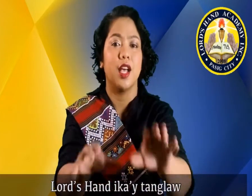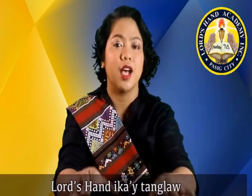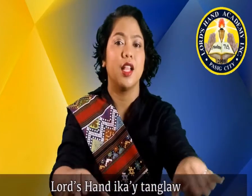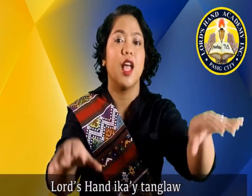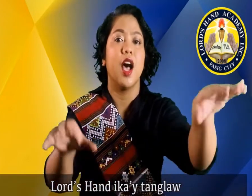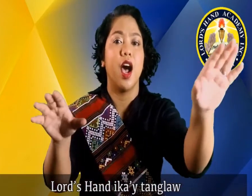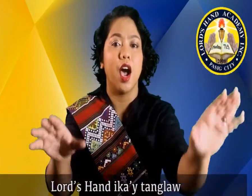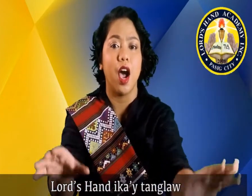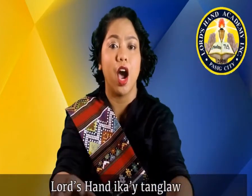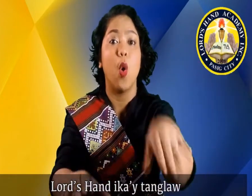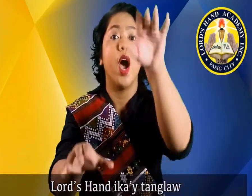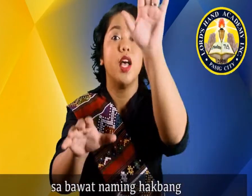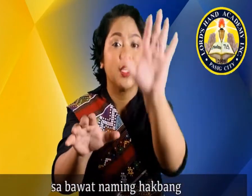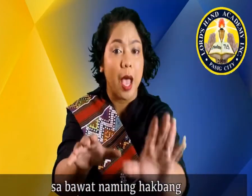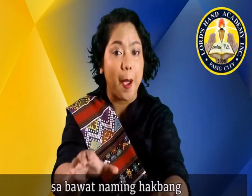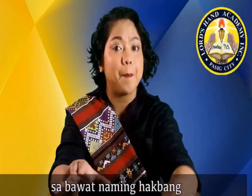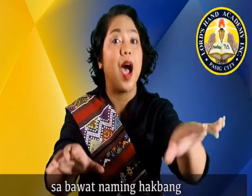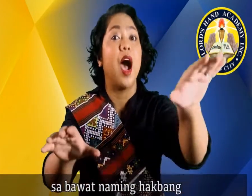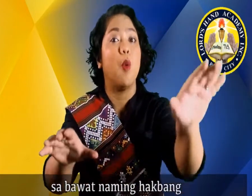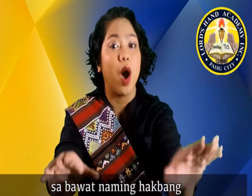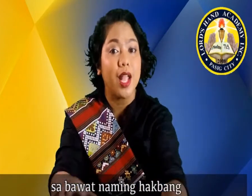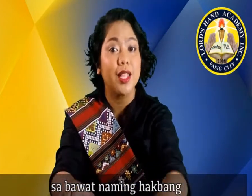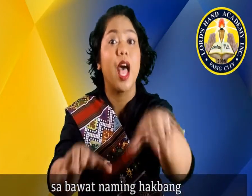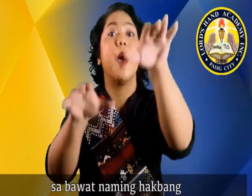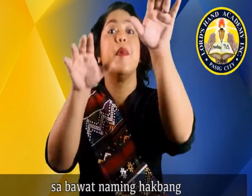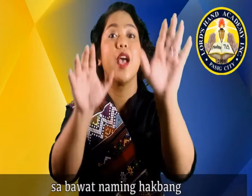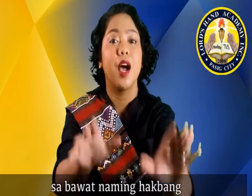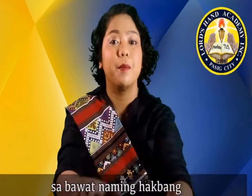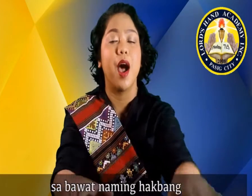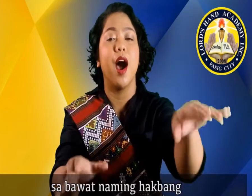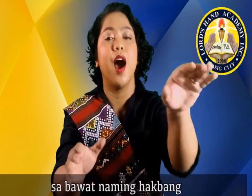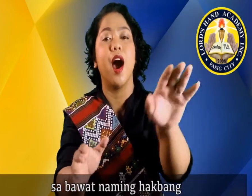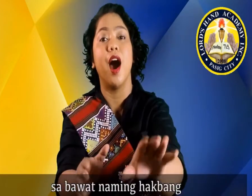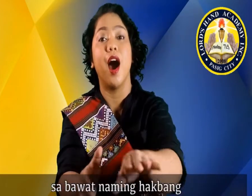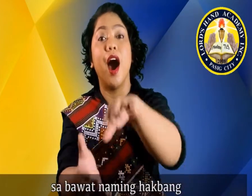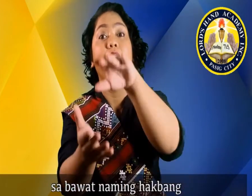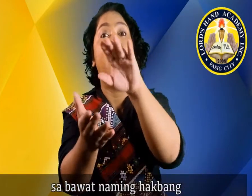ika'y tanglaw sa bawat naming